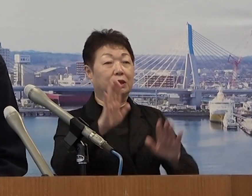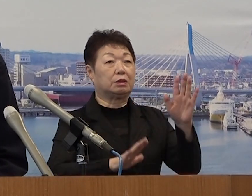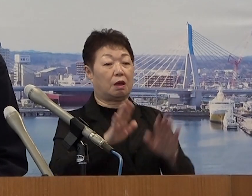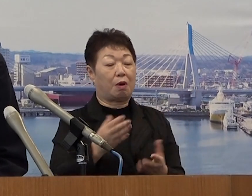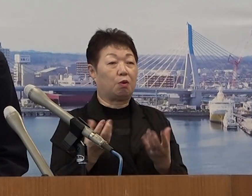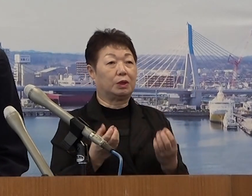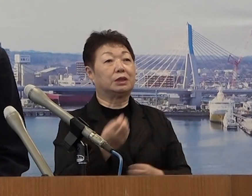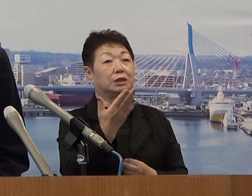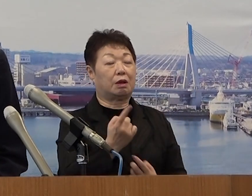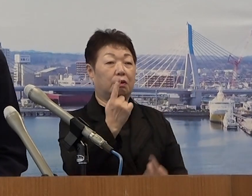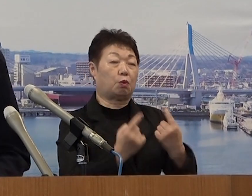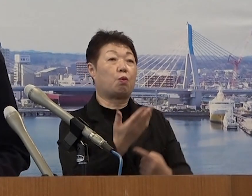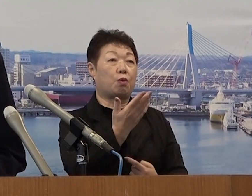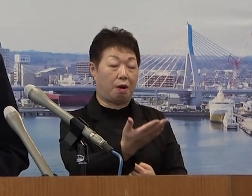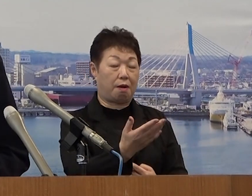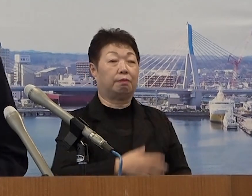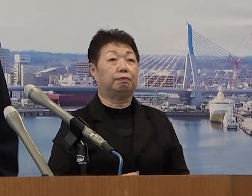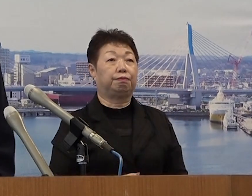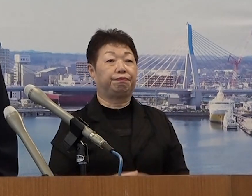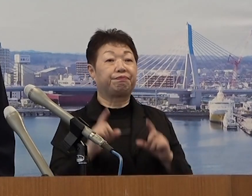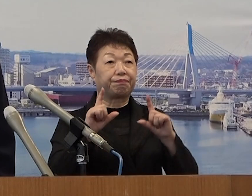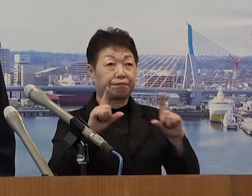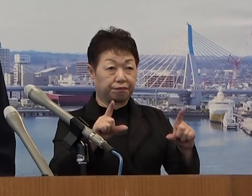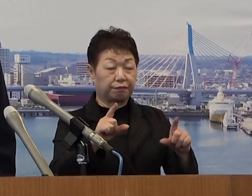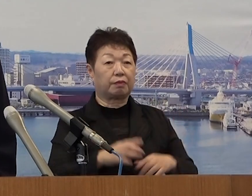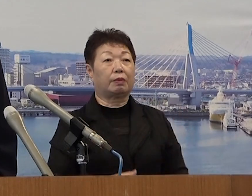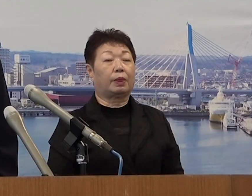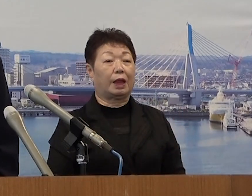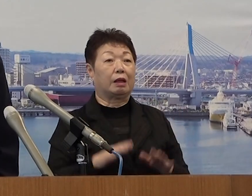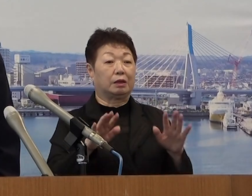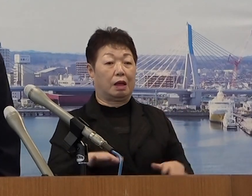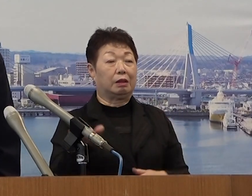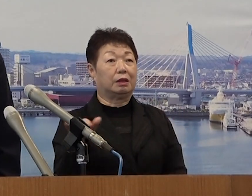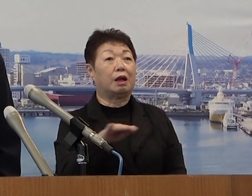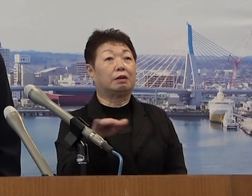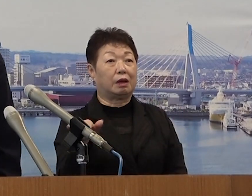か。 そうですね、現時点では